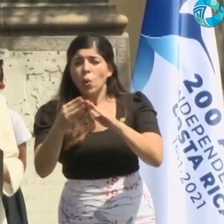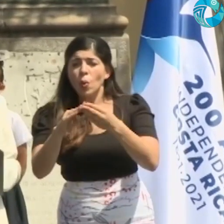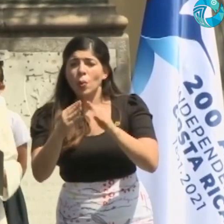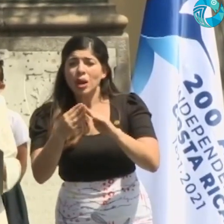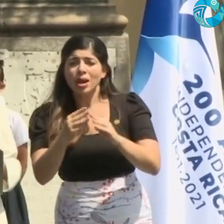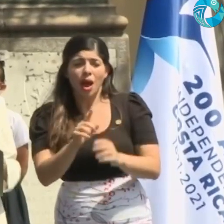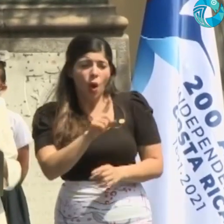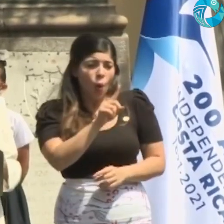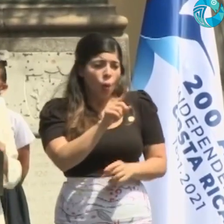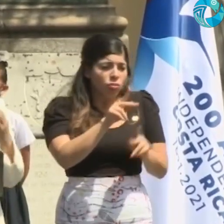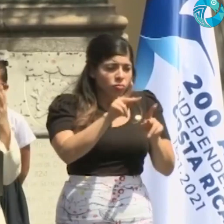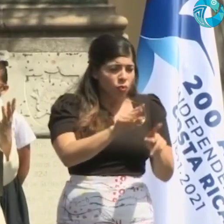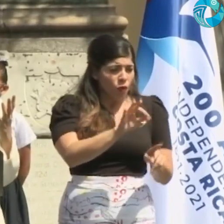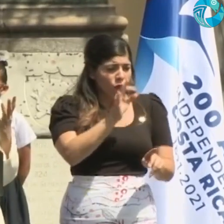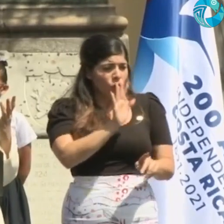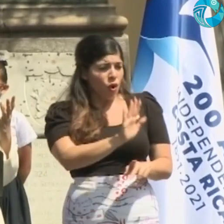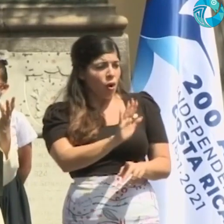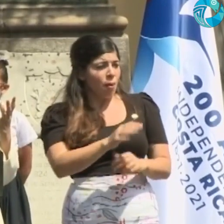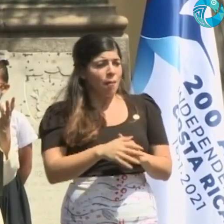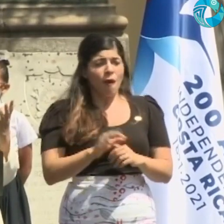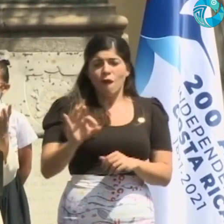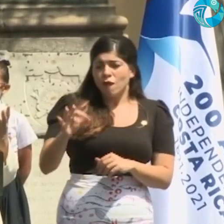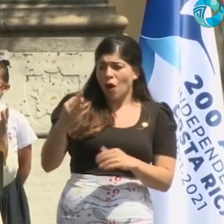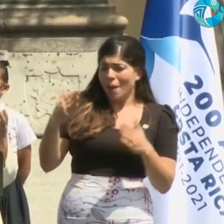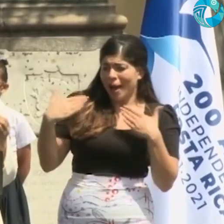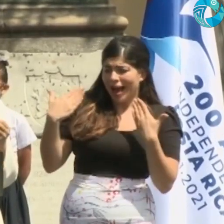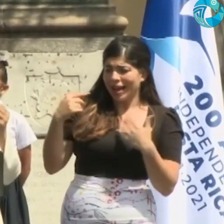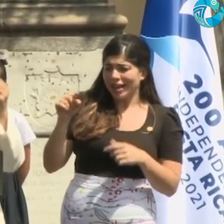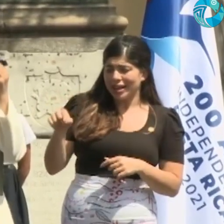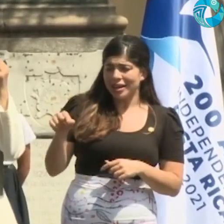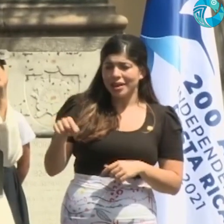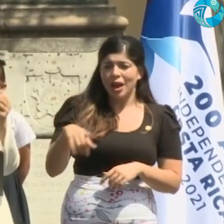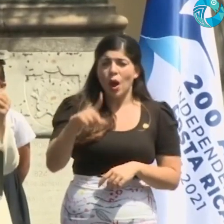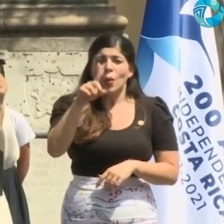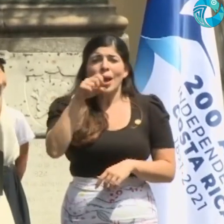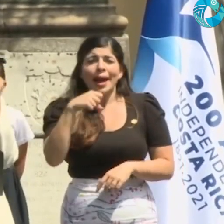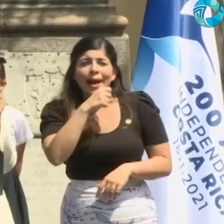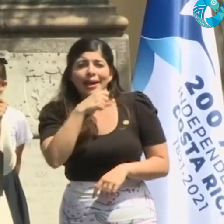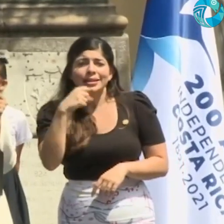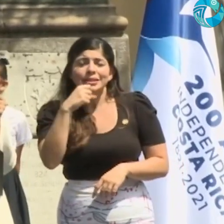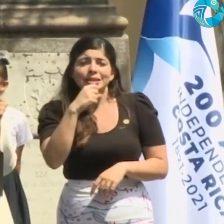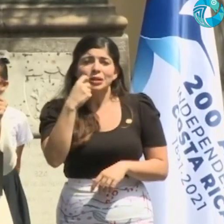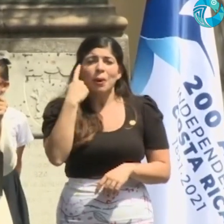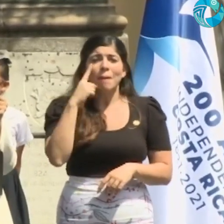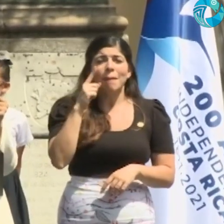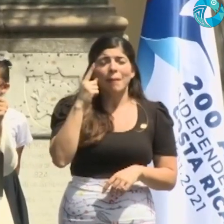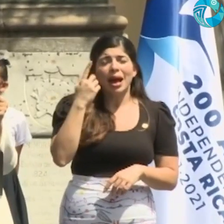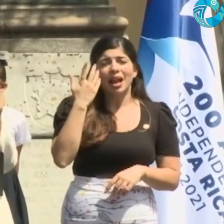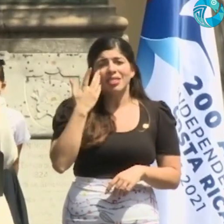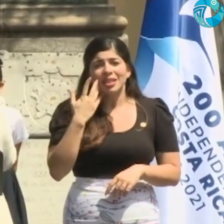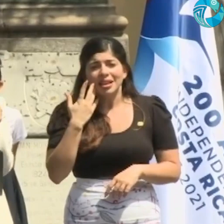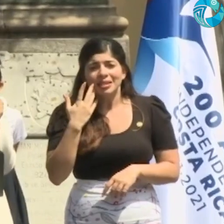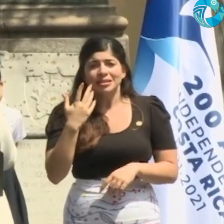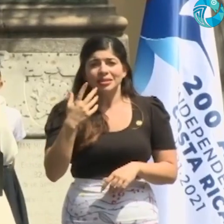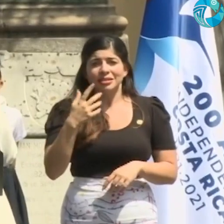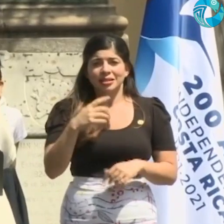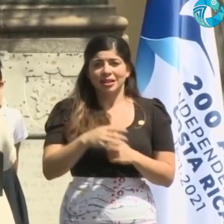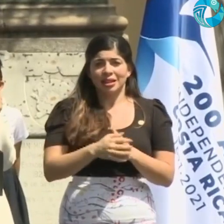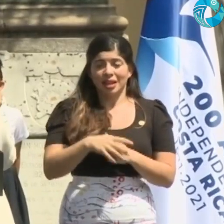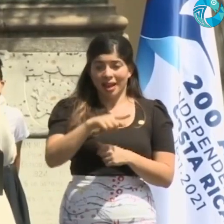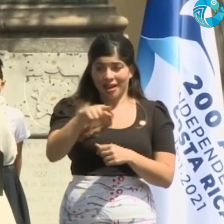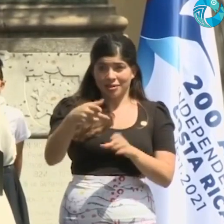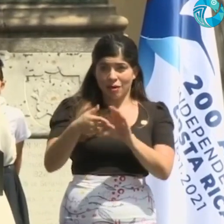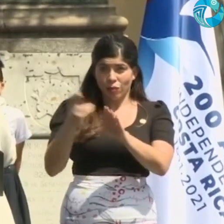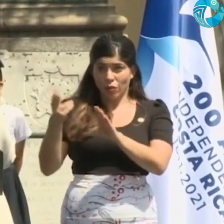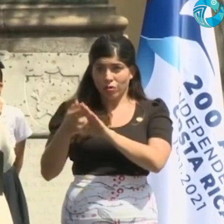un modo de ser, una forma de alegría, una canción para la pena fuera de